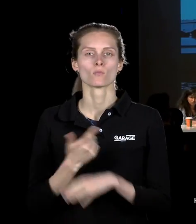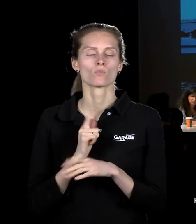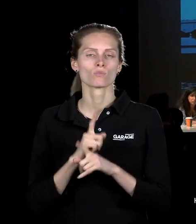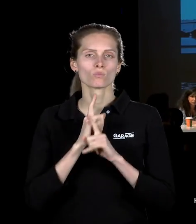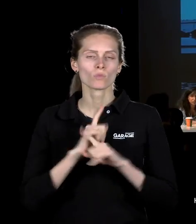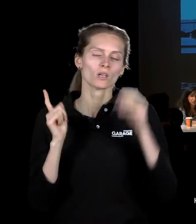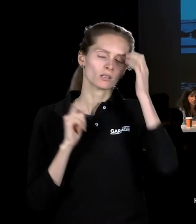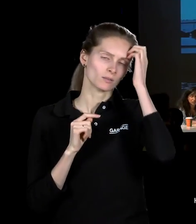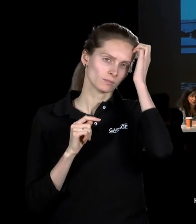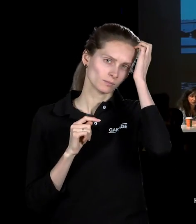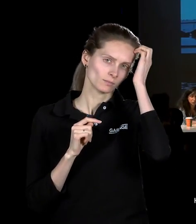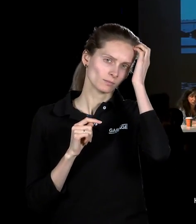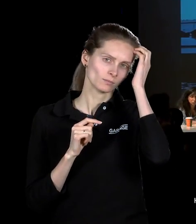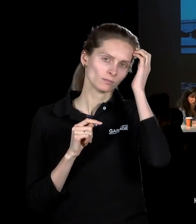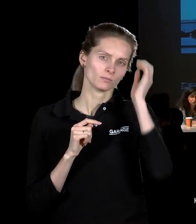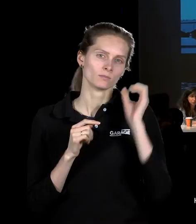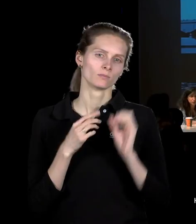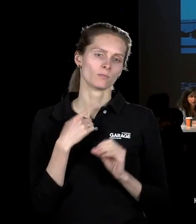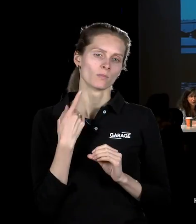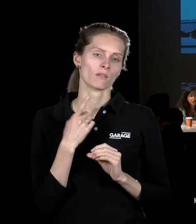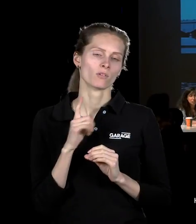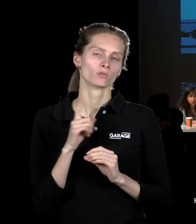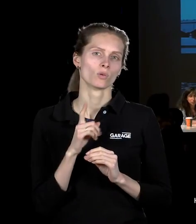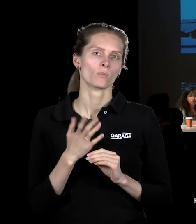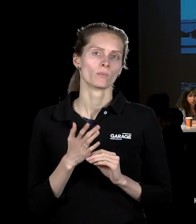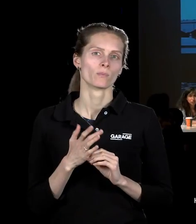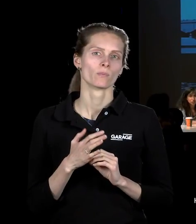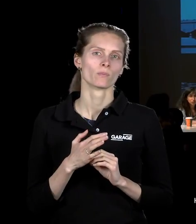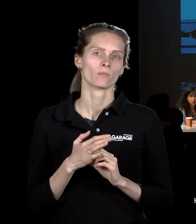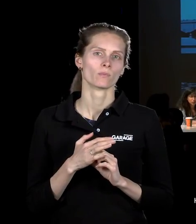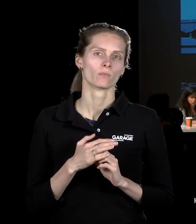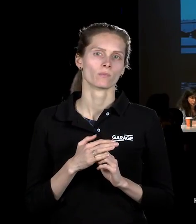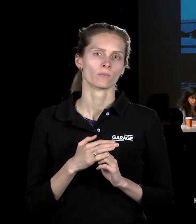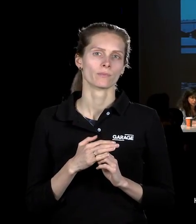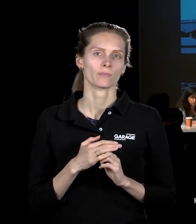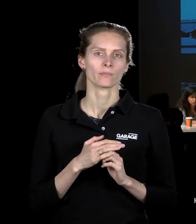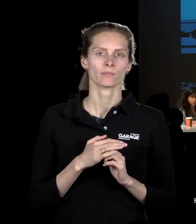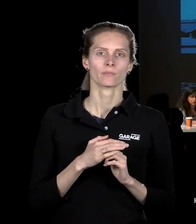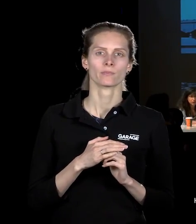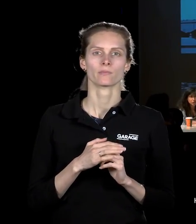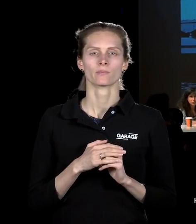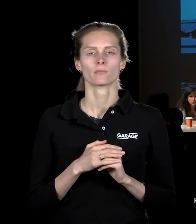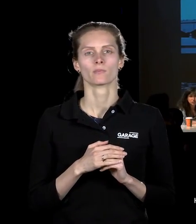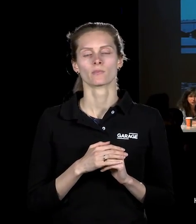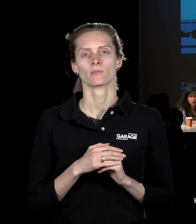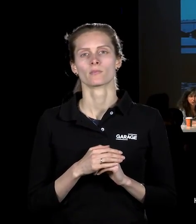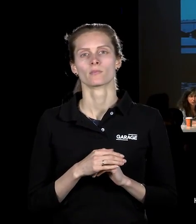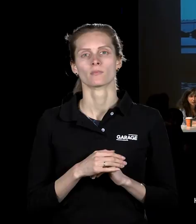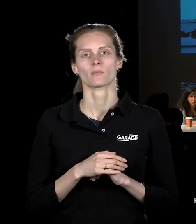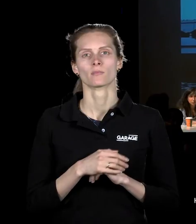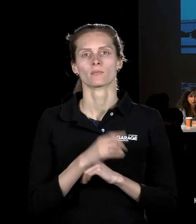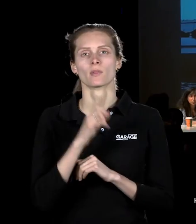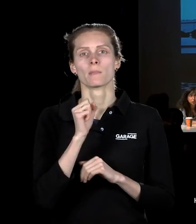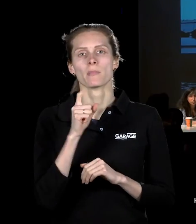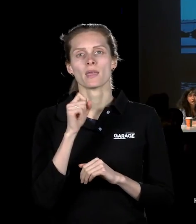говоря, не всегда, может быть, можно в это поверить, потому что, собственно говоря, не зря же Берн Бехер начал